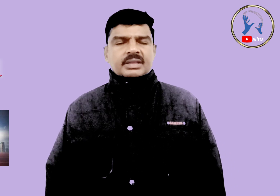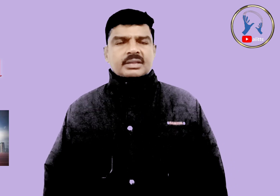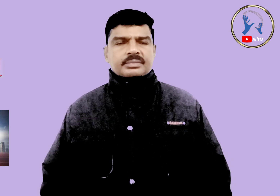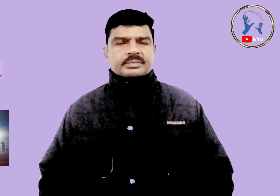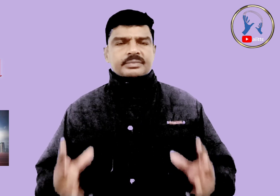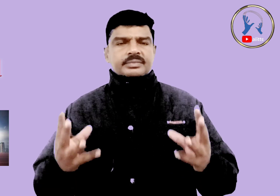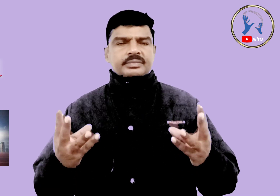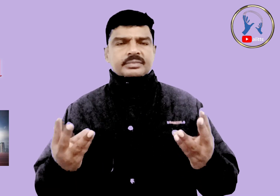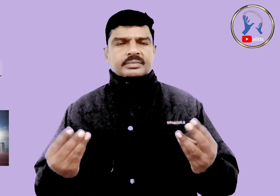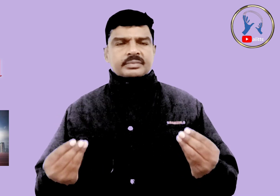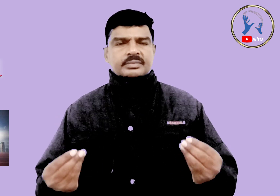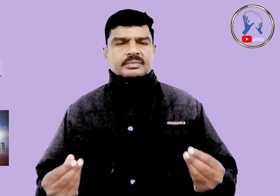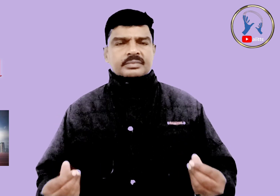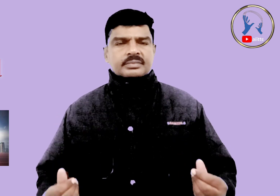खत्म।